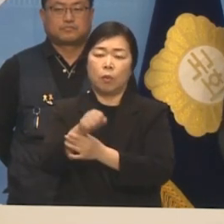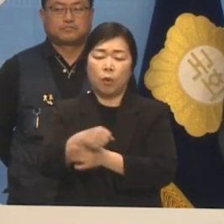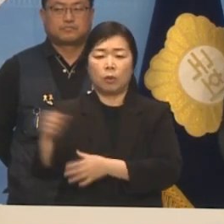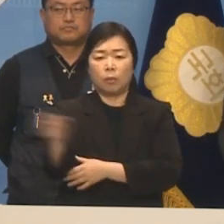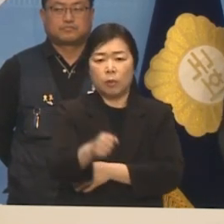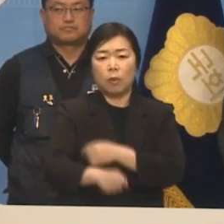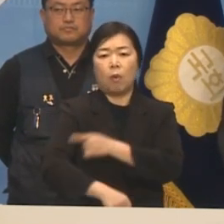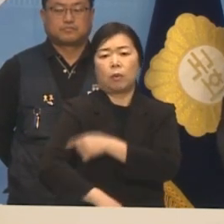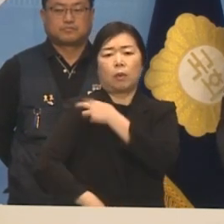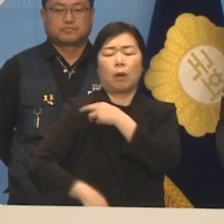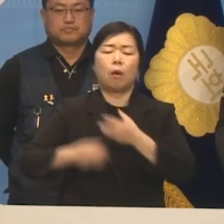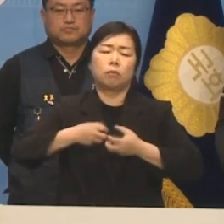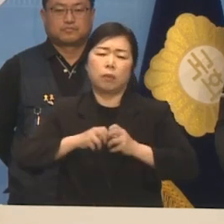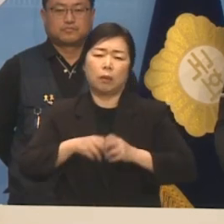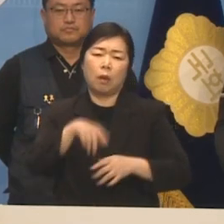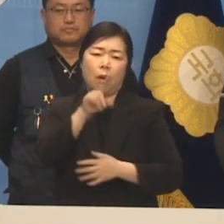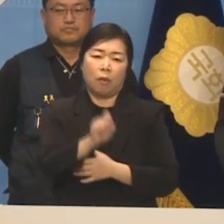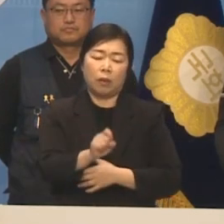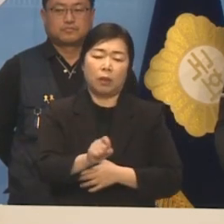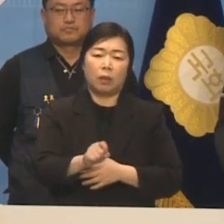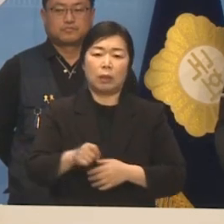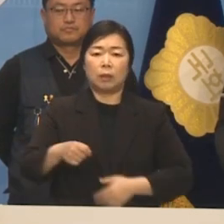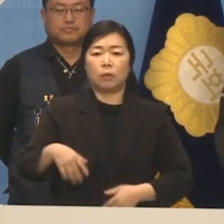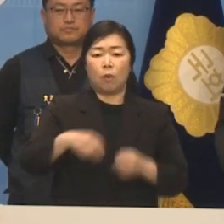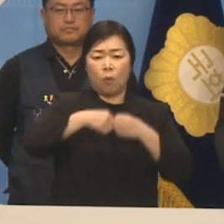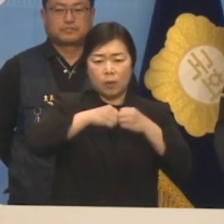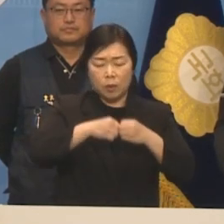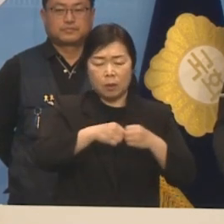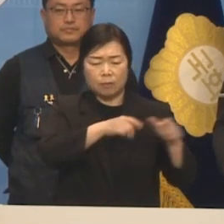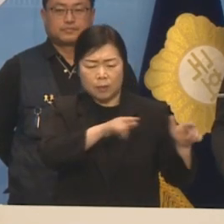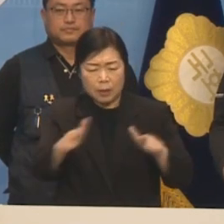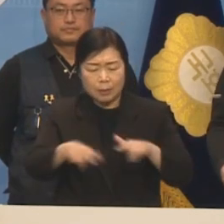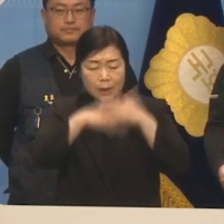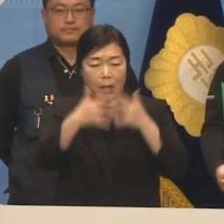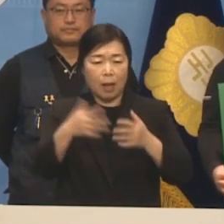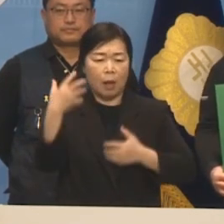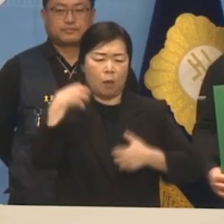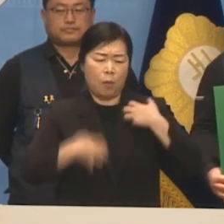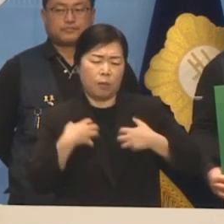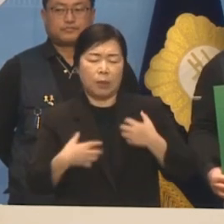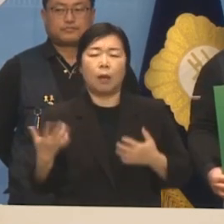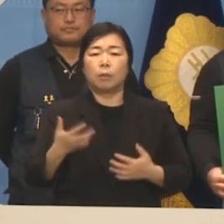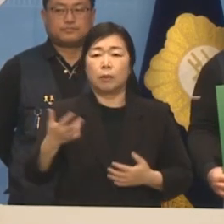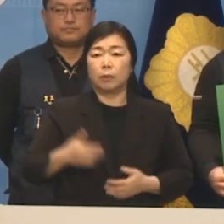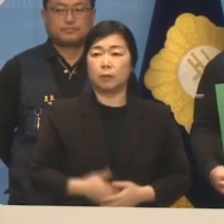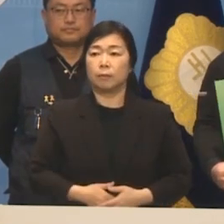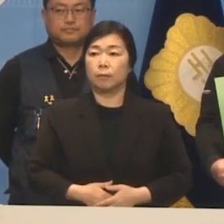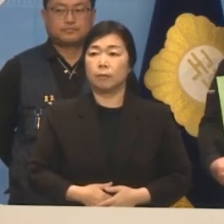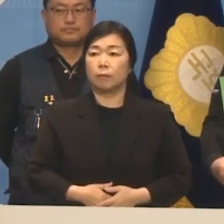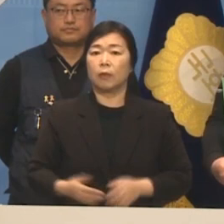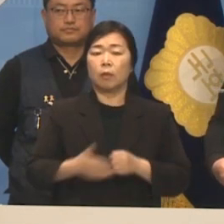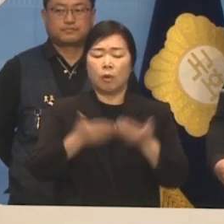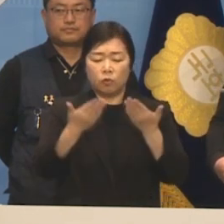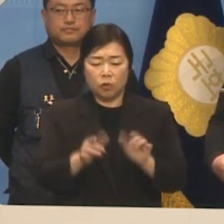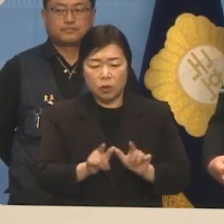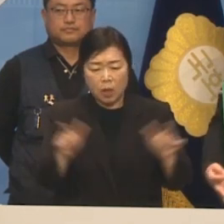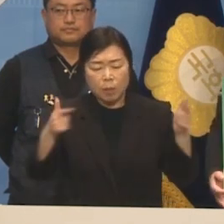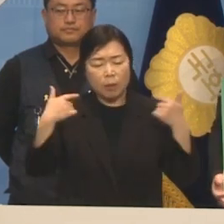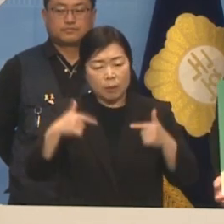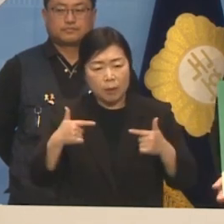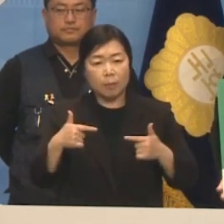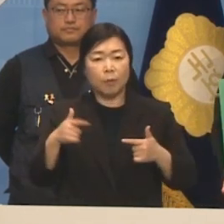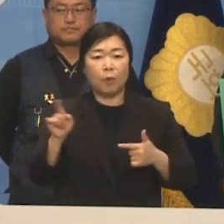어깨 통증, 허리 디스크, 관절 마디마디 아프지 않은 곳이 없습니다. 그래서 쉬는 날이면 내일을